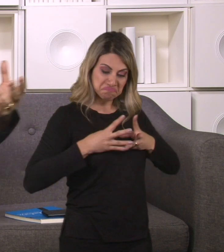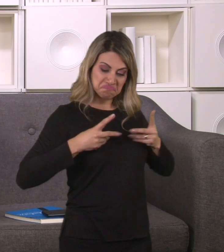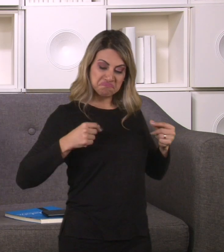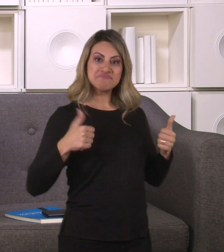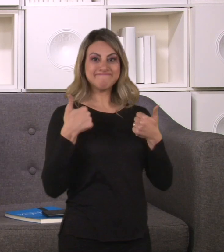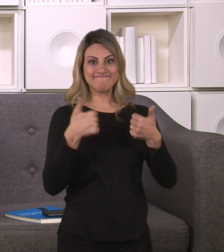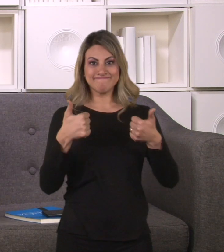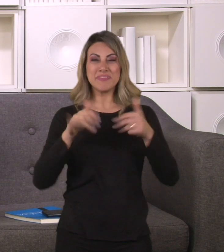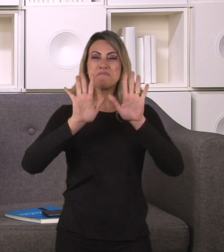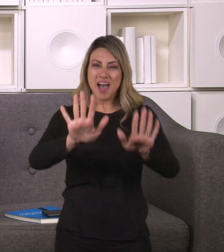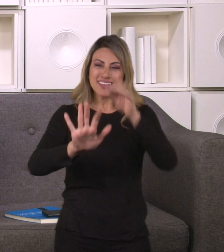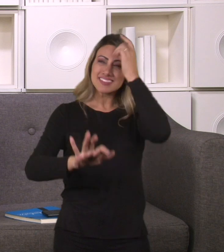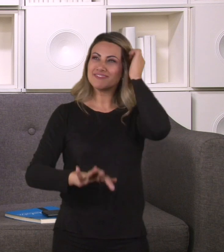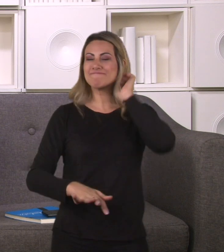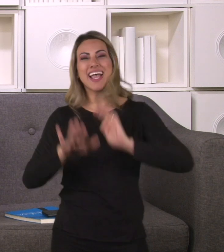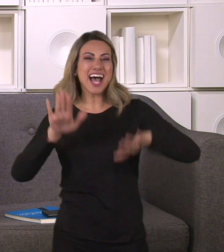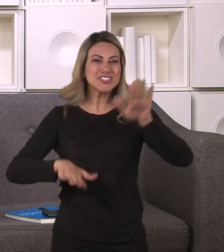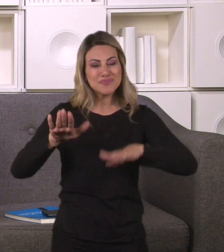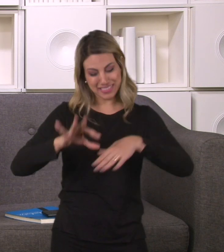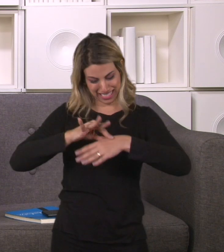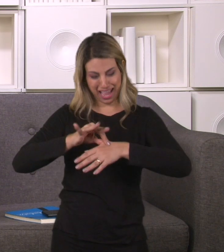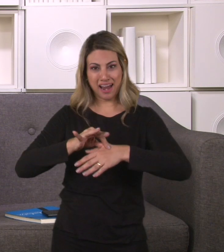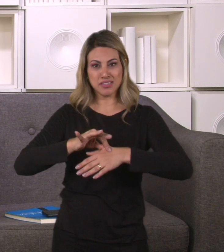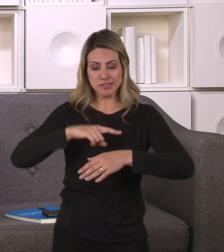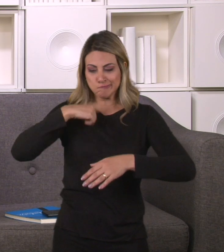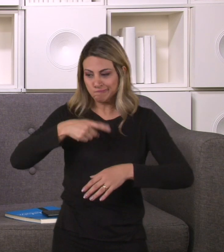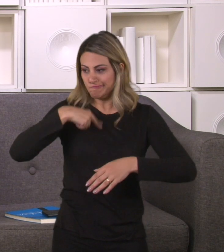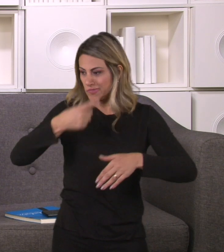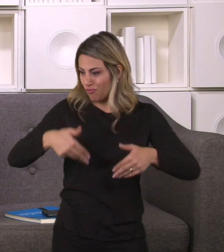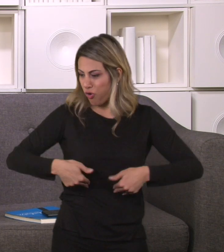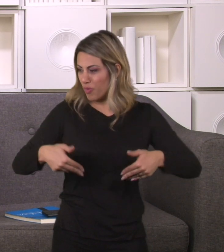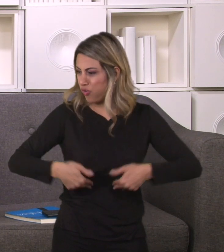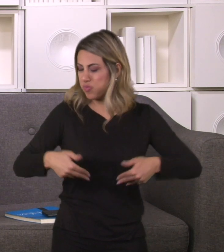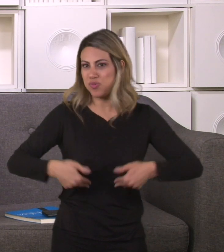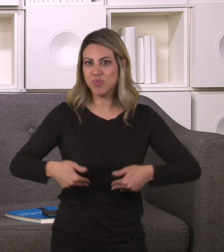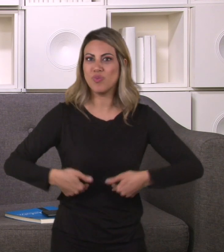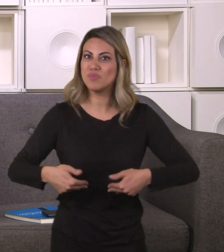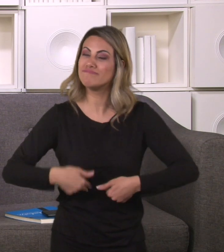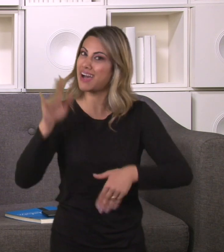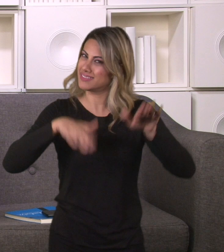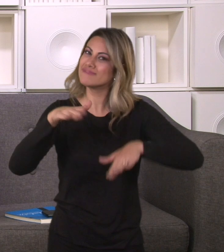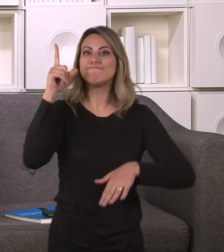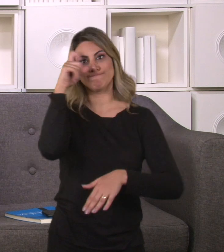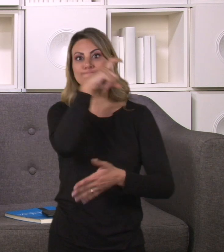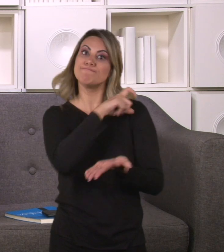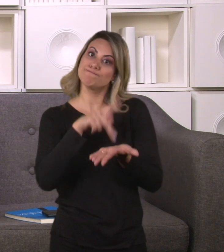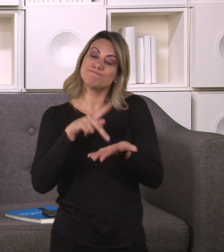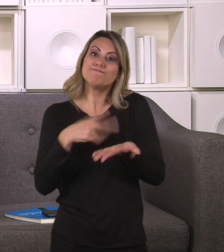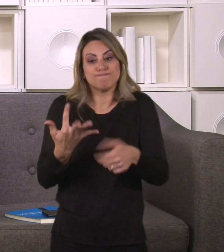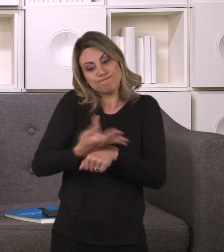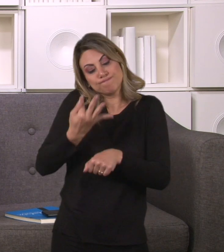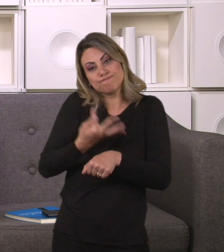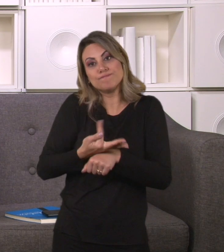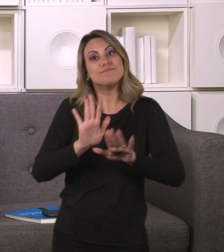você conviver com o padecimento da experiência humana. Todos nós passamos por isso. E mesmo nós